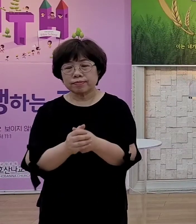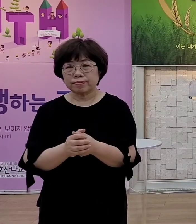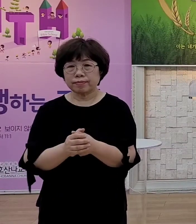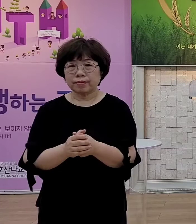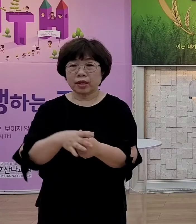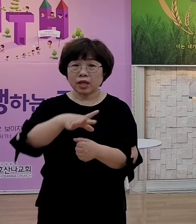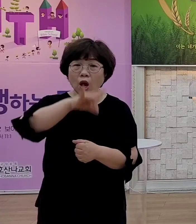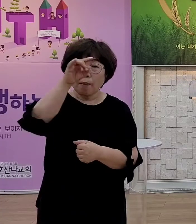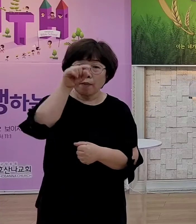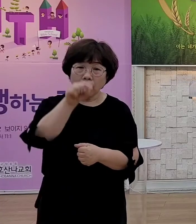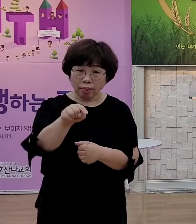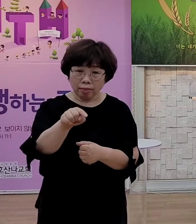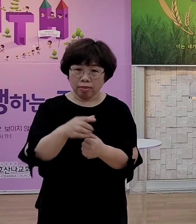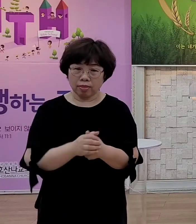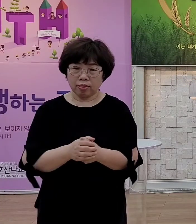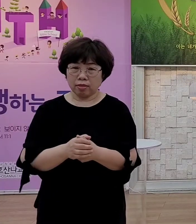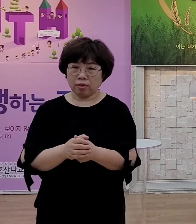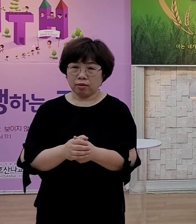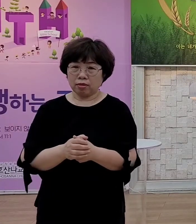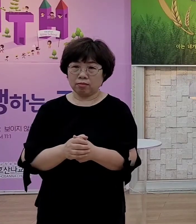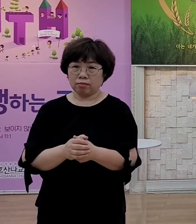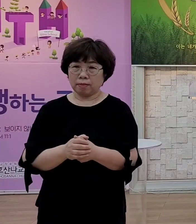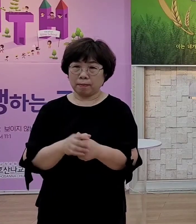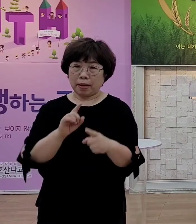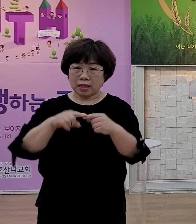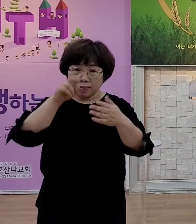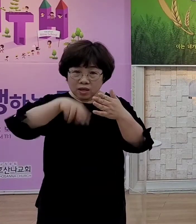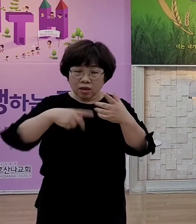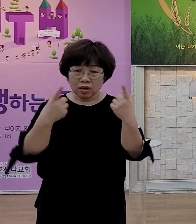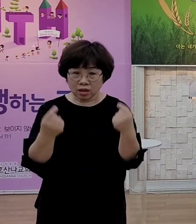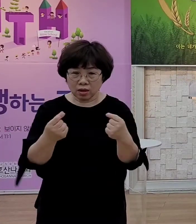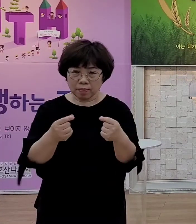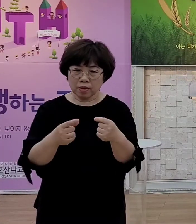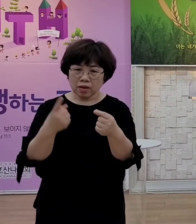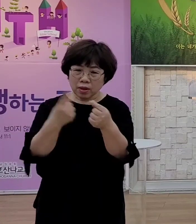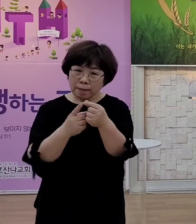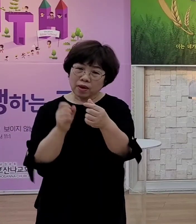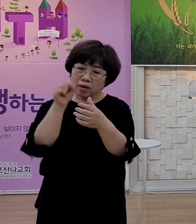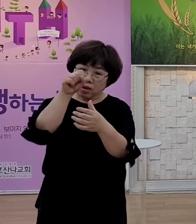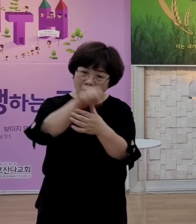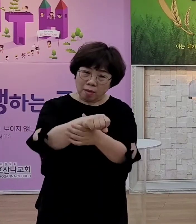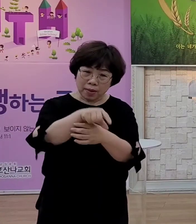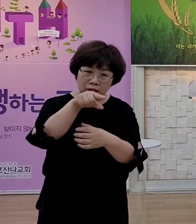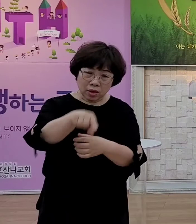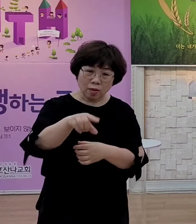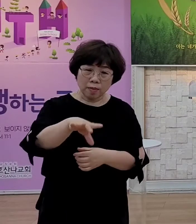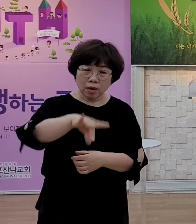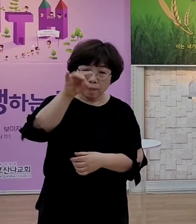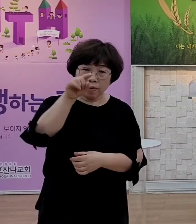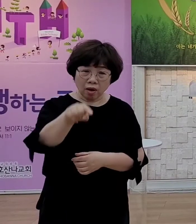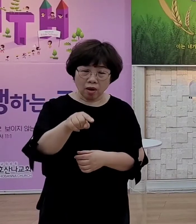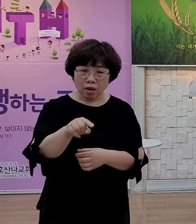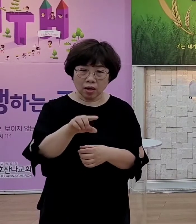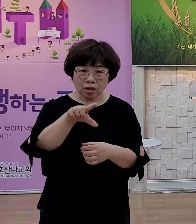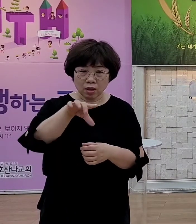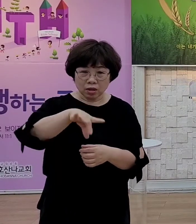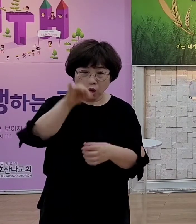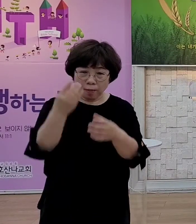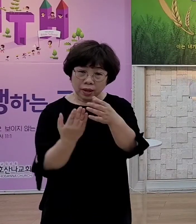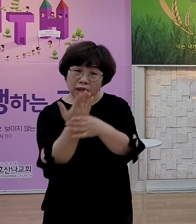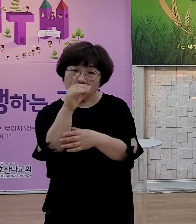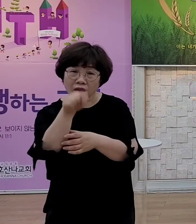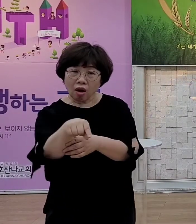여러분, 처음 것, 아까 우리 말씀에도 읽었잖아요. 첫 열매, 처음 것, 이런 게 처음 소산물 뭐